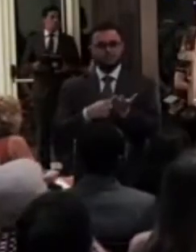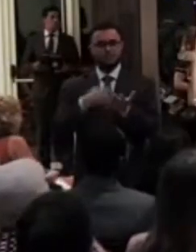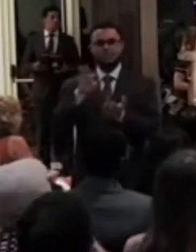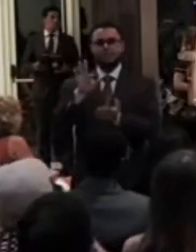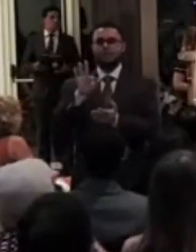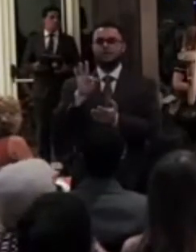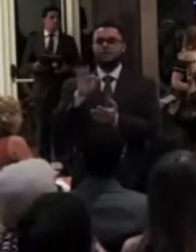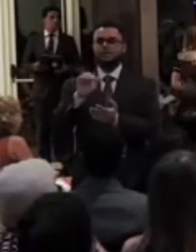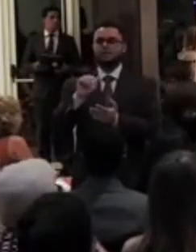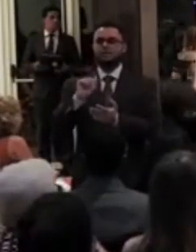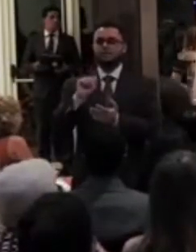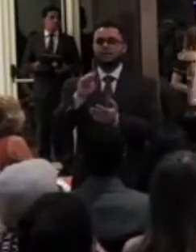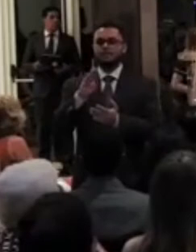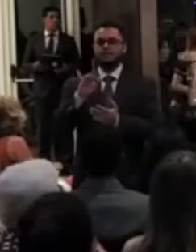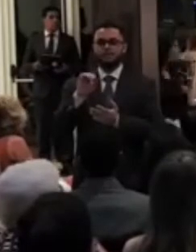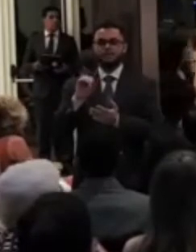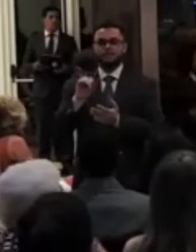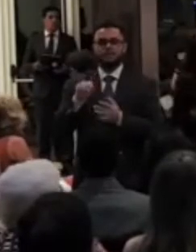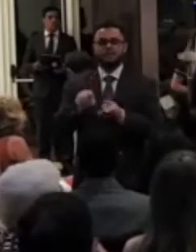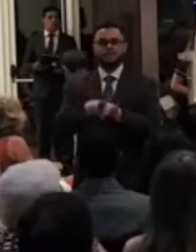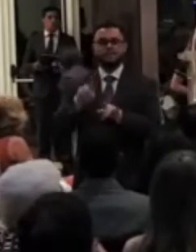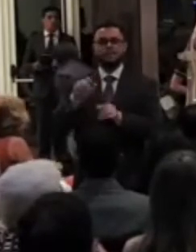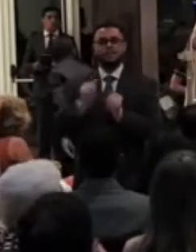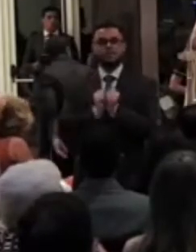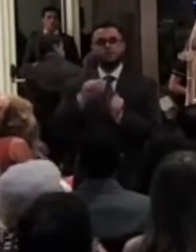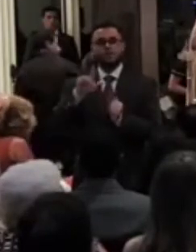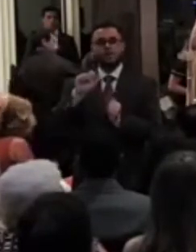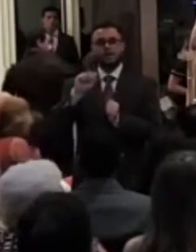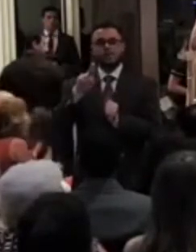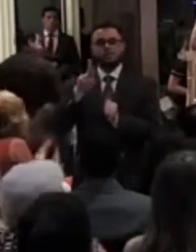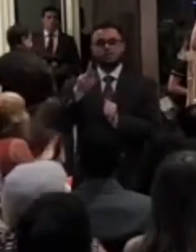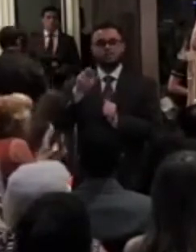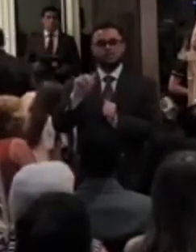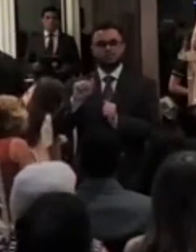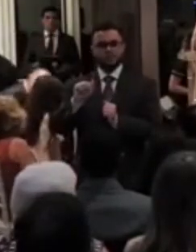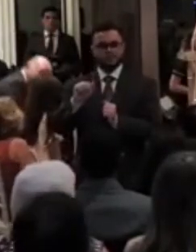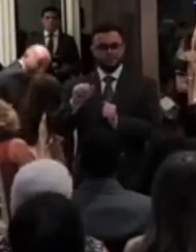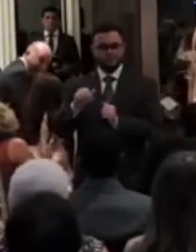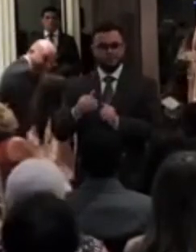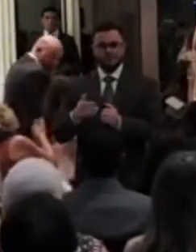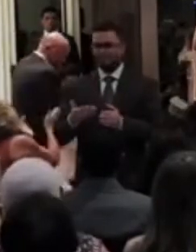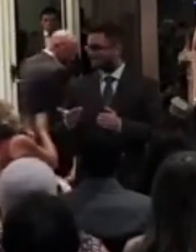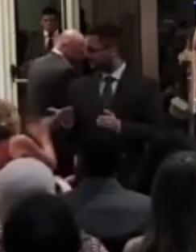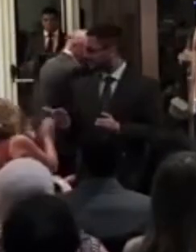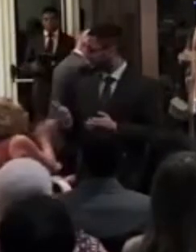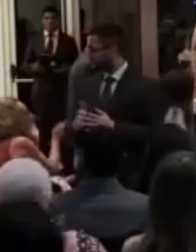Fabiano Eda e junto com ele a Laura, a sua companheira.